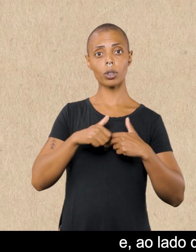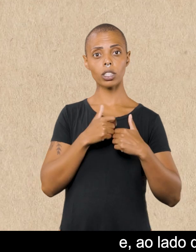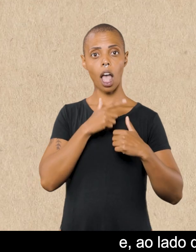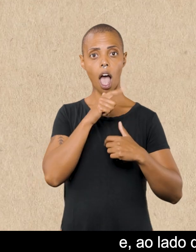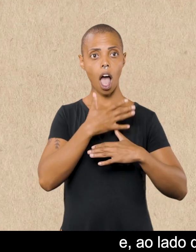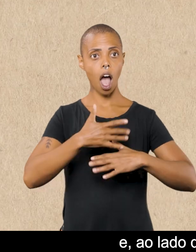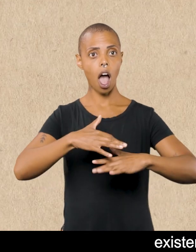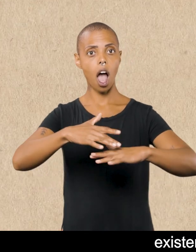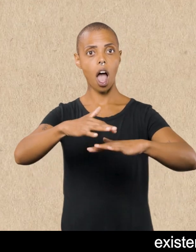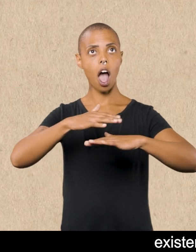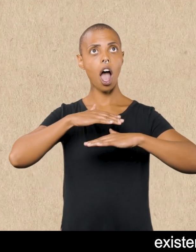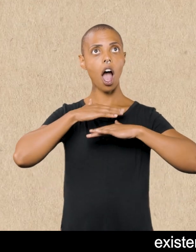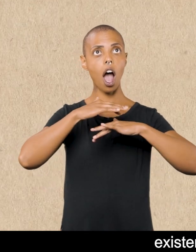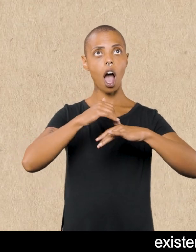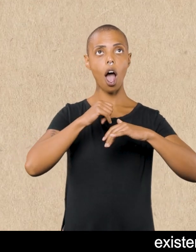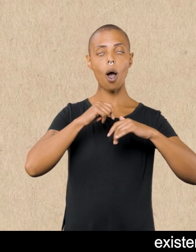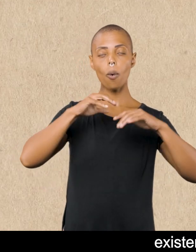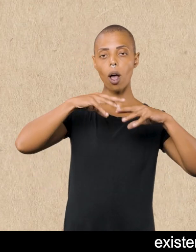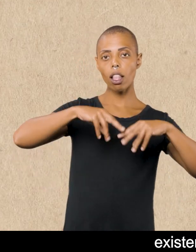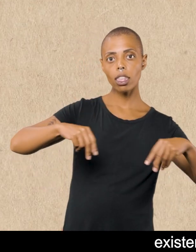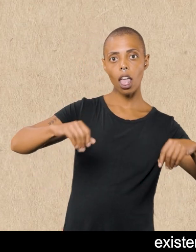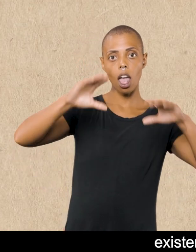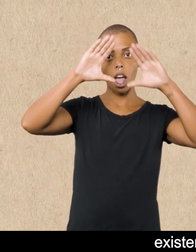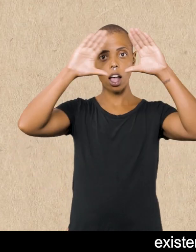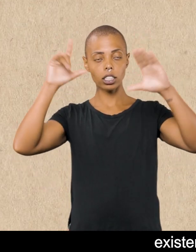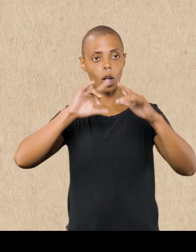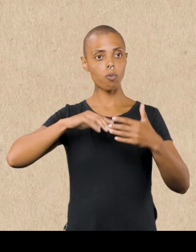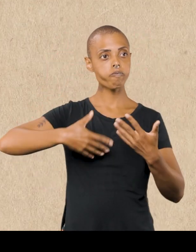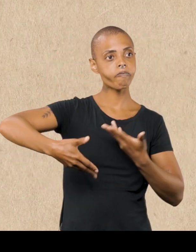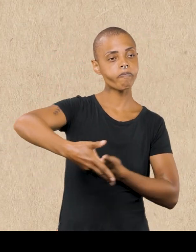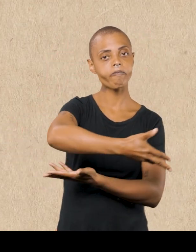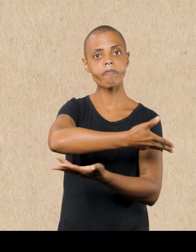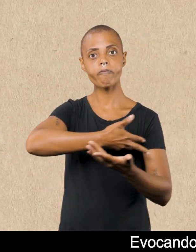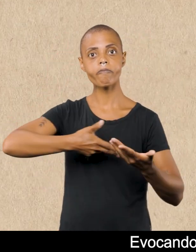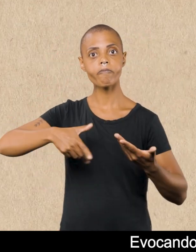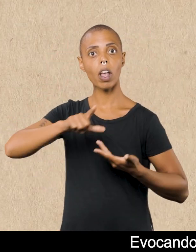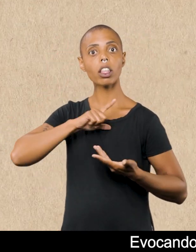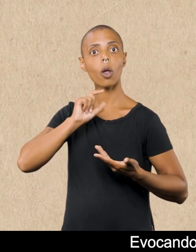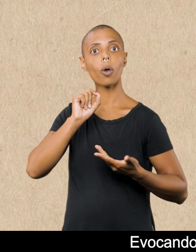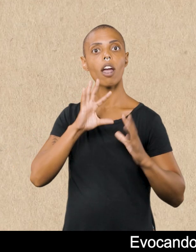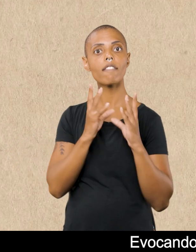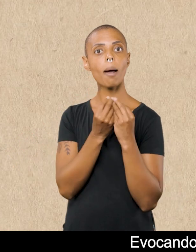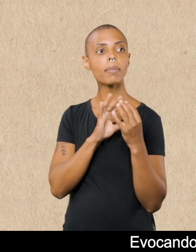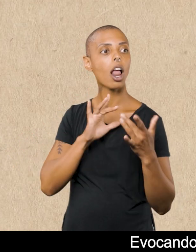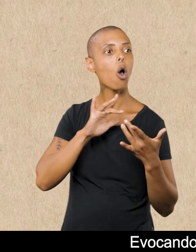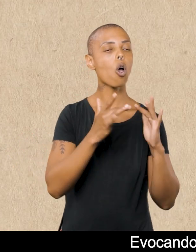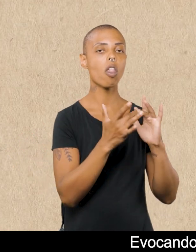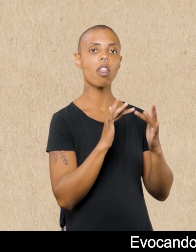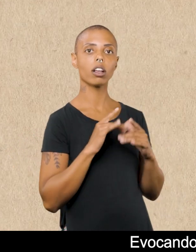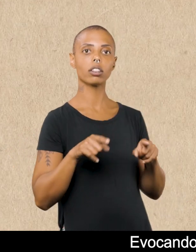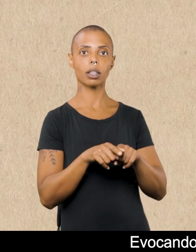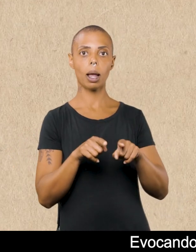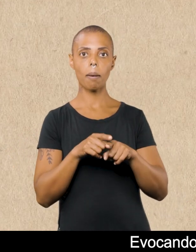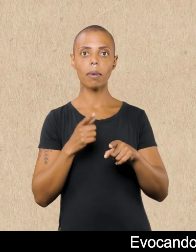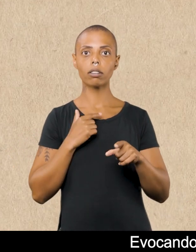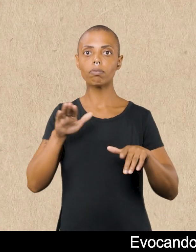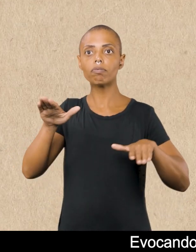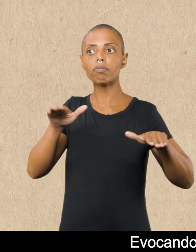fato animadas. E ao lado dessas correntes rítmicas de água, terra e céu, existem nossas conexões com a